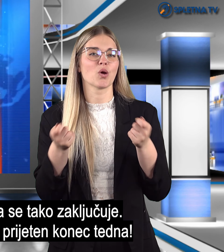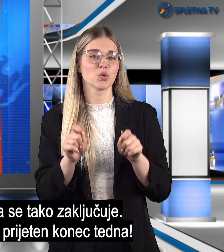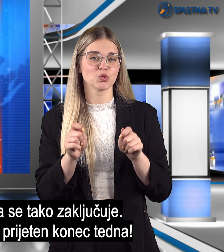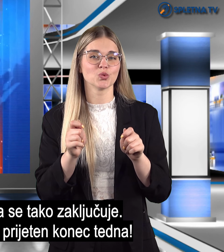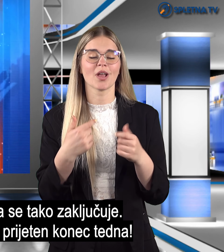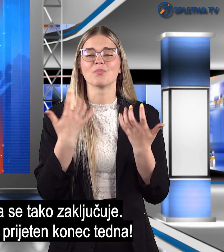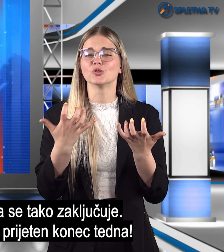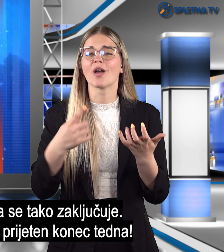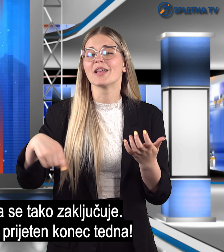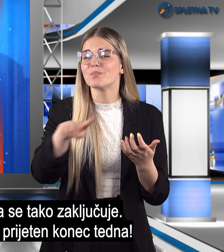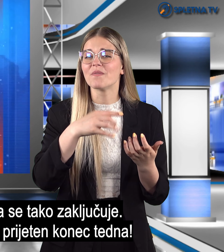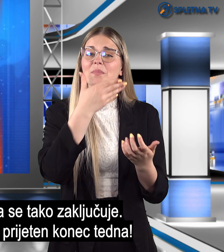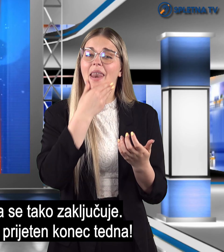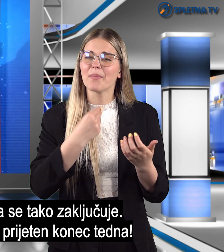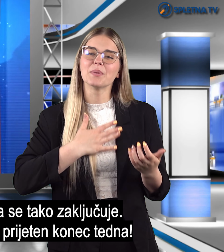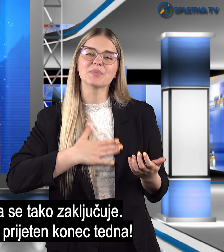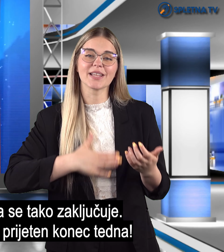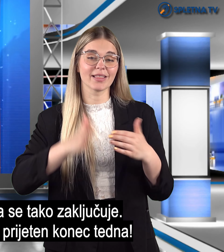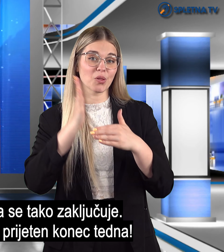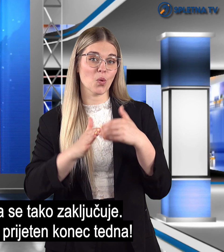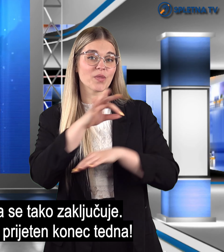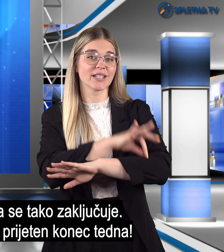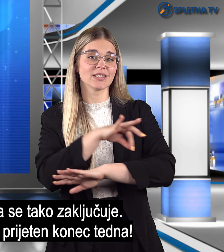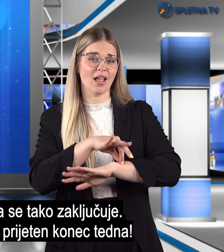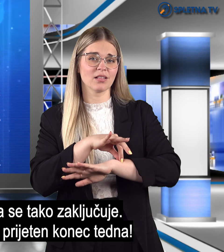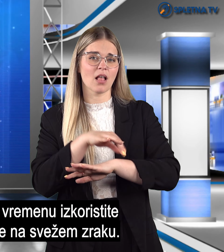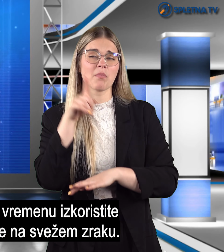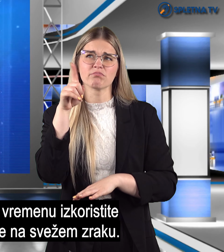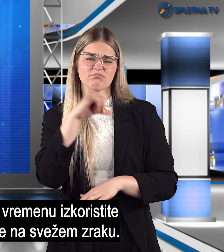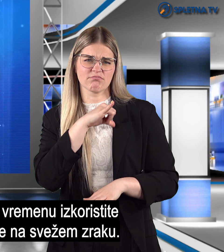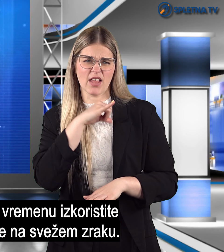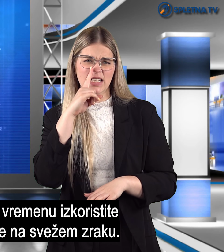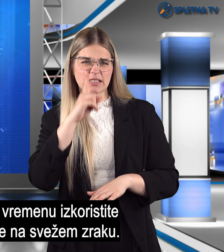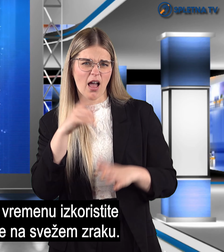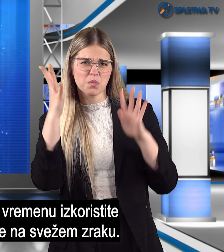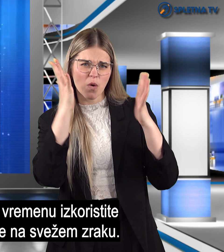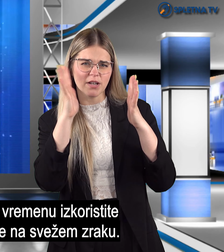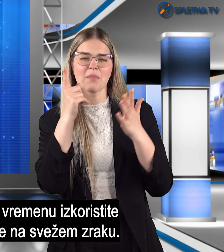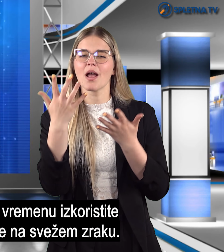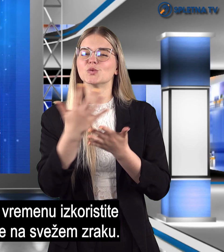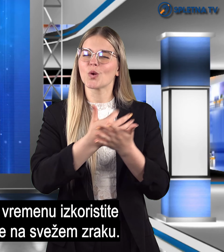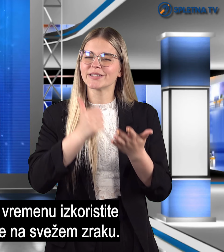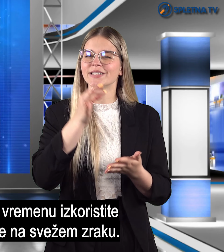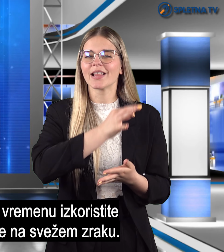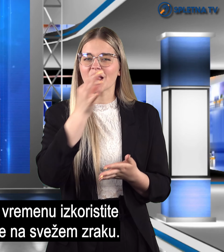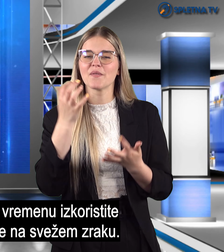zaključuje. Želimo vam lep in prijeten konec tedna. Kljub slabšemu vremenu izkoristite dneve in